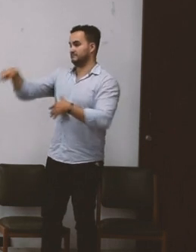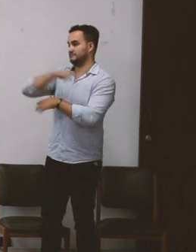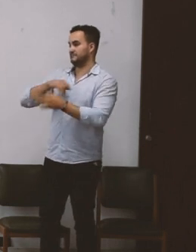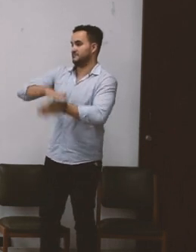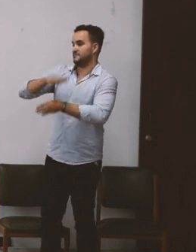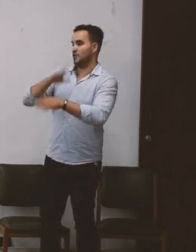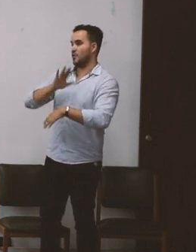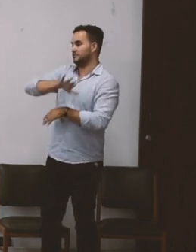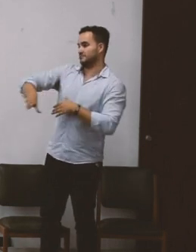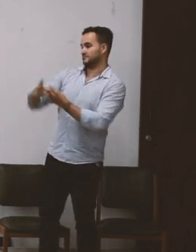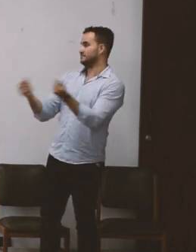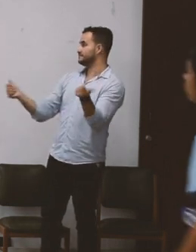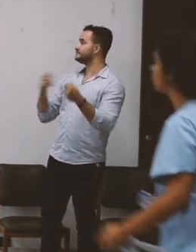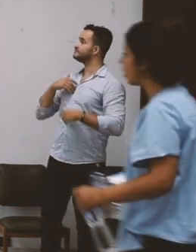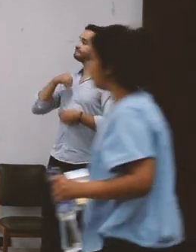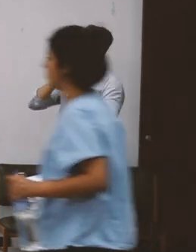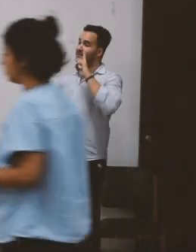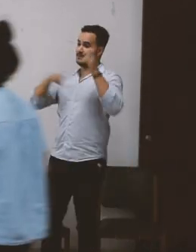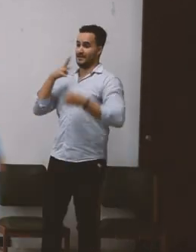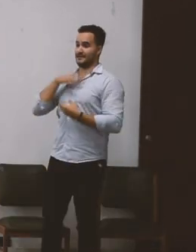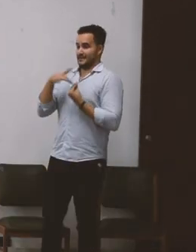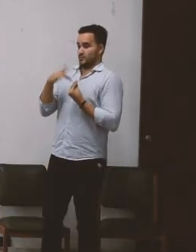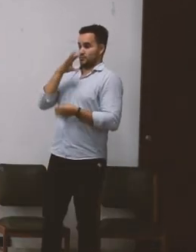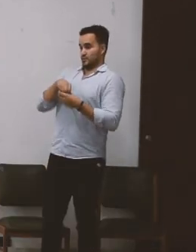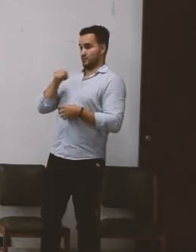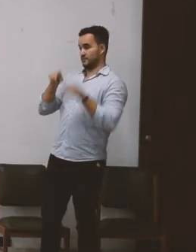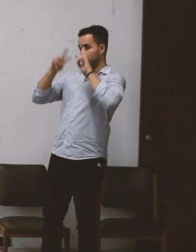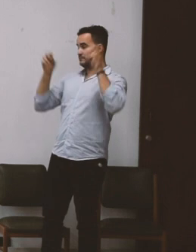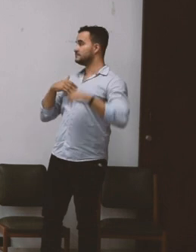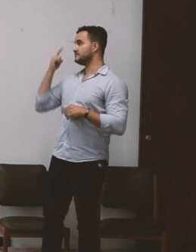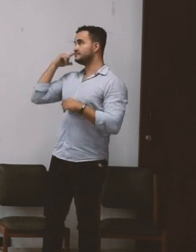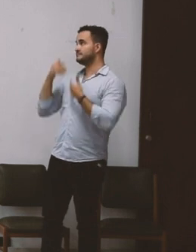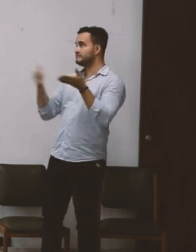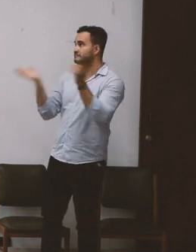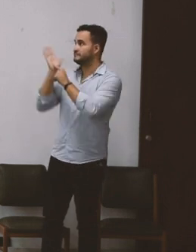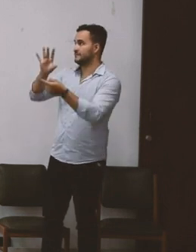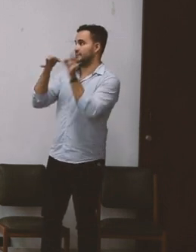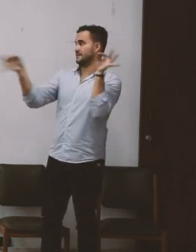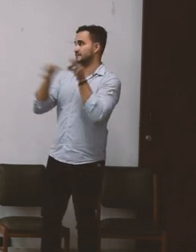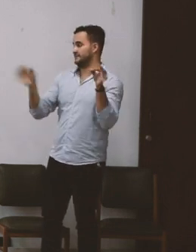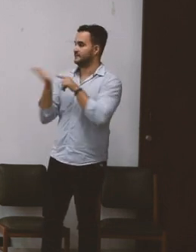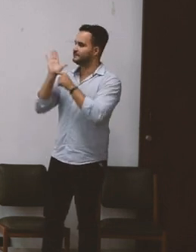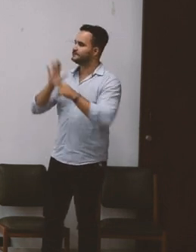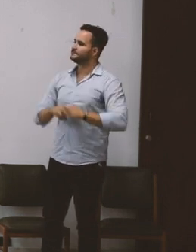diapositiva, que se llama Contra la competencia emocional, y abro precisamente con la siguiente cita.